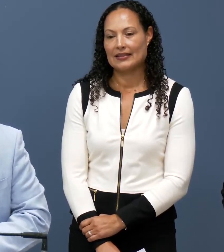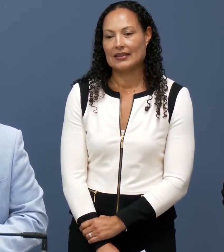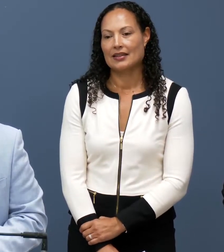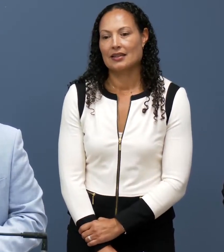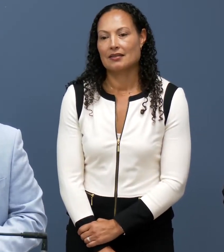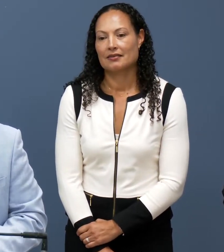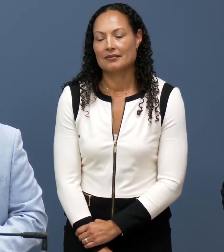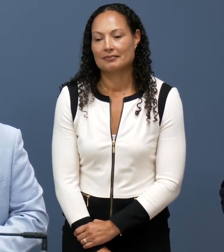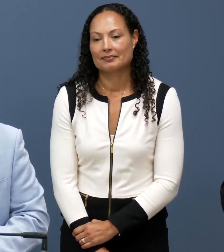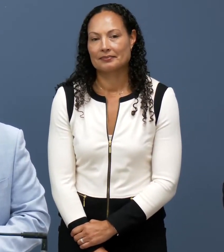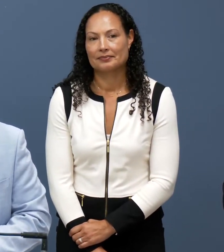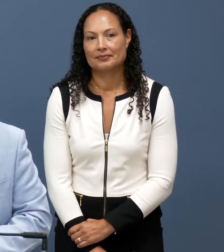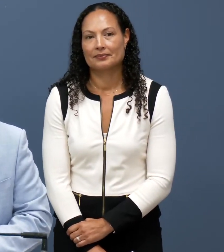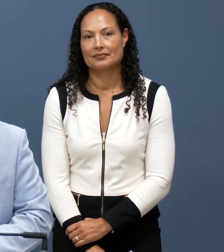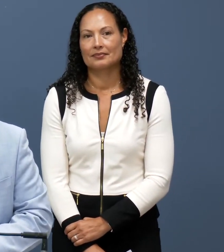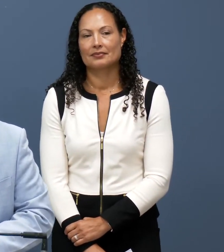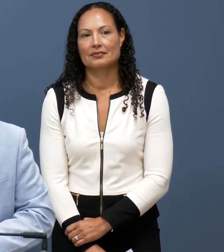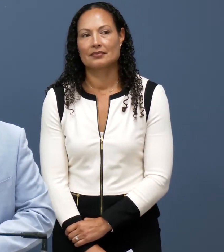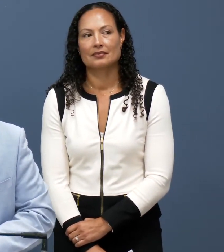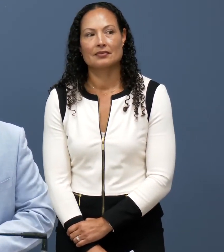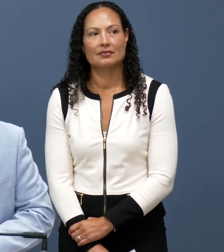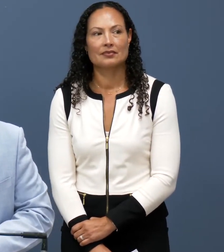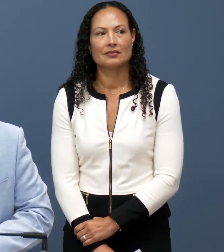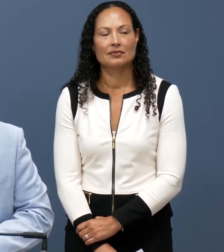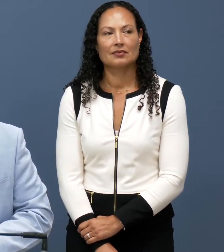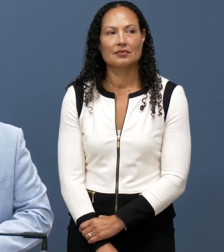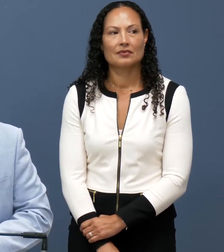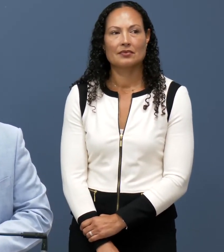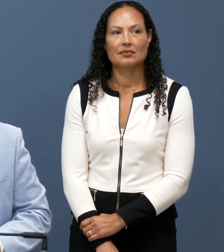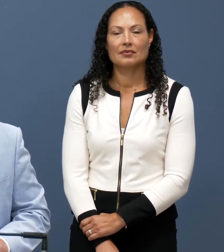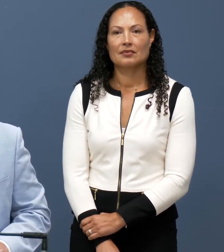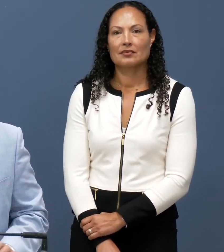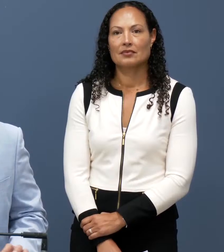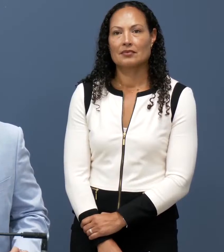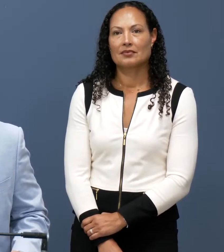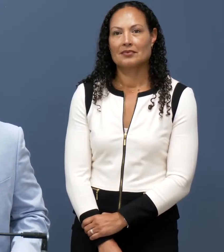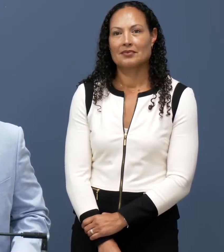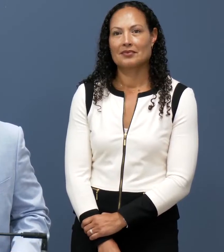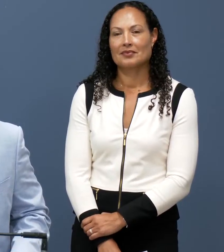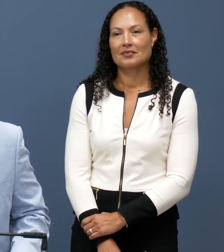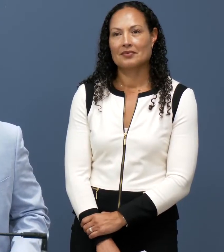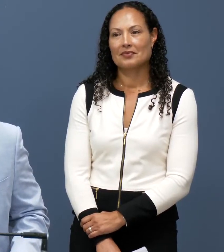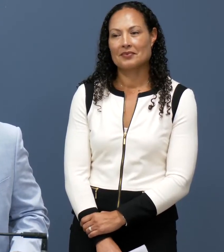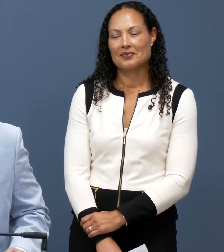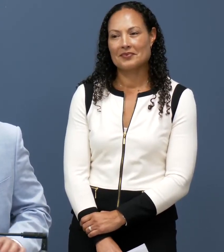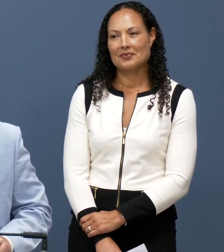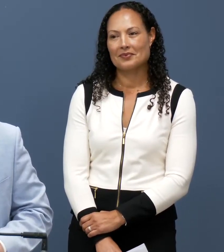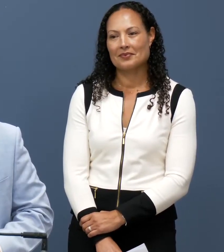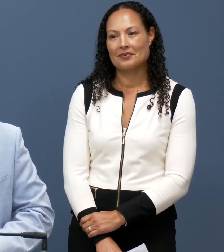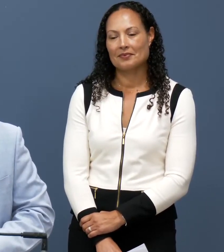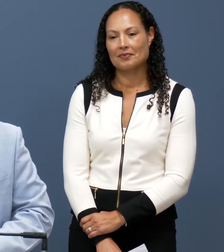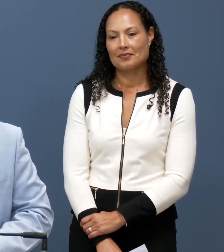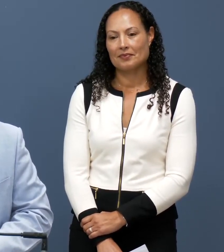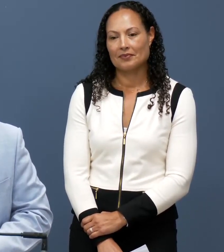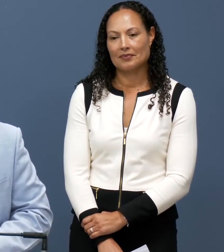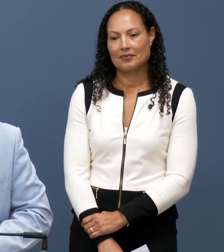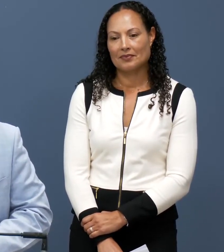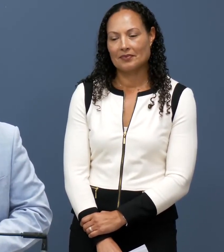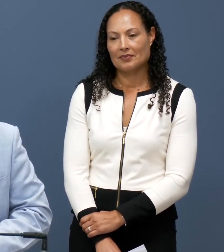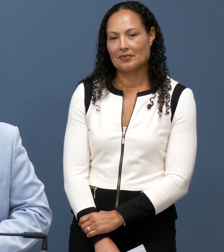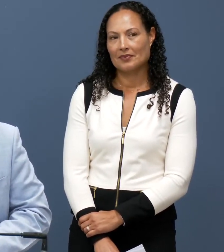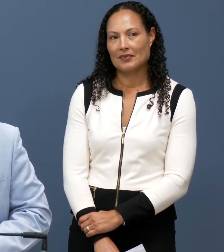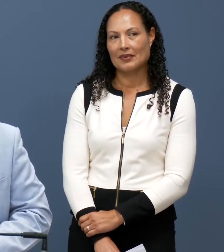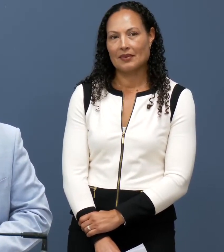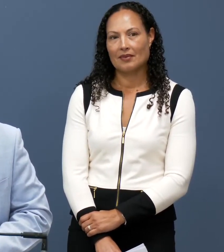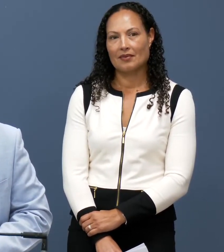ថានៅក្នុងឆ្នាំ2024យើងបាទនៅក្នុងការរាប់នោះគឺយើងបានរកឃើញថាប្រជាពលរដ្ឋចំនួន3376នាក់កំពុងរស់នៅក្នុងស្